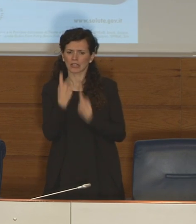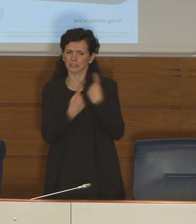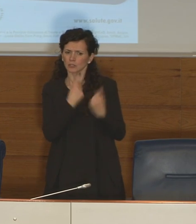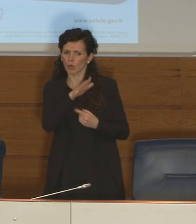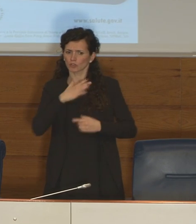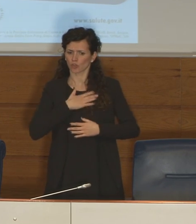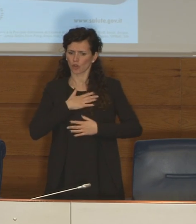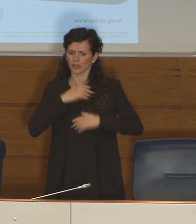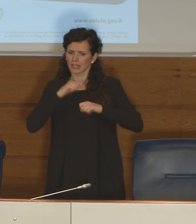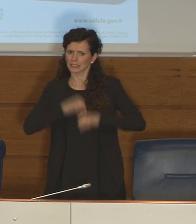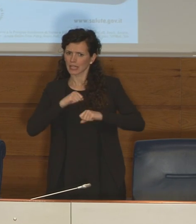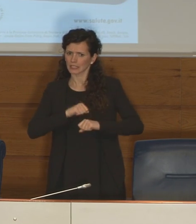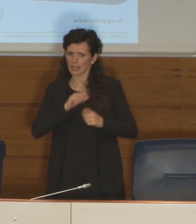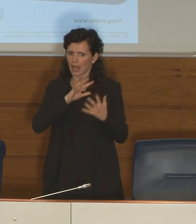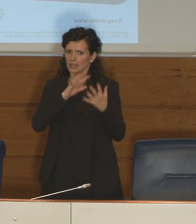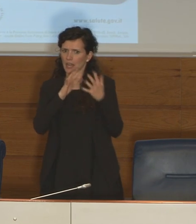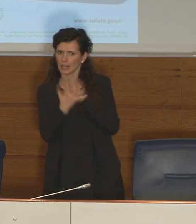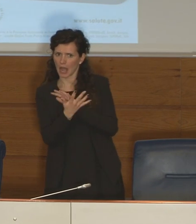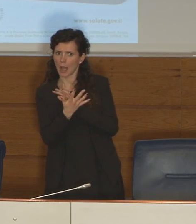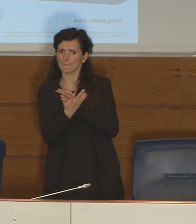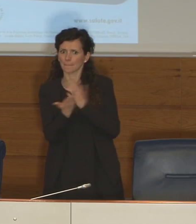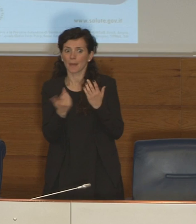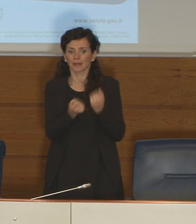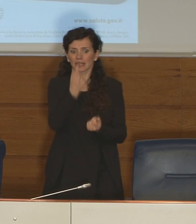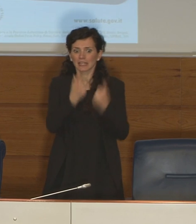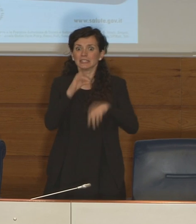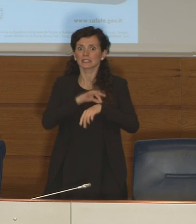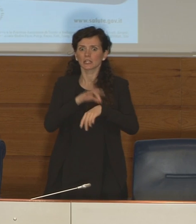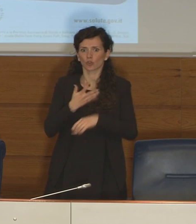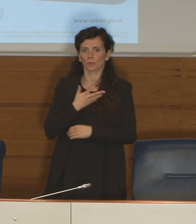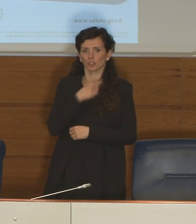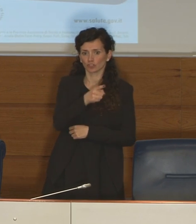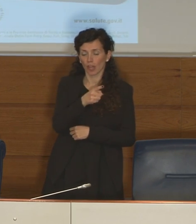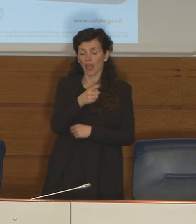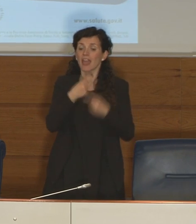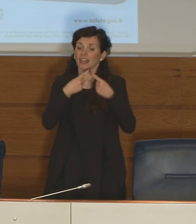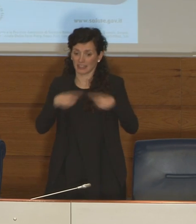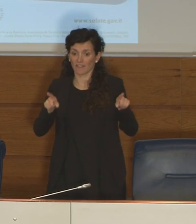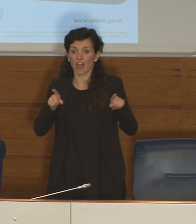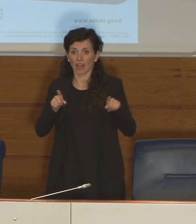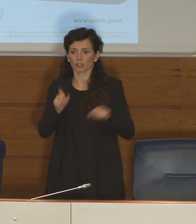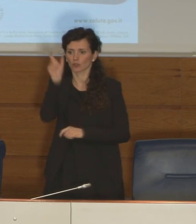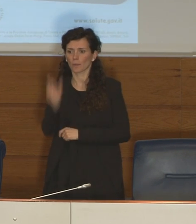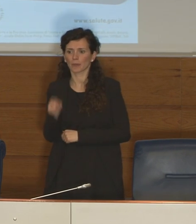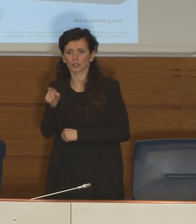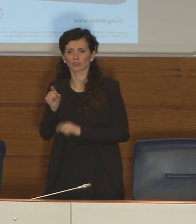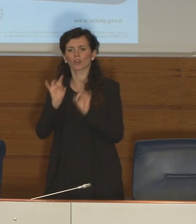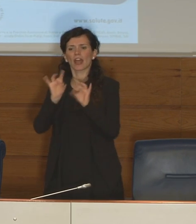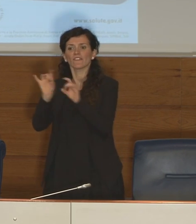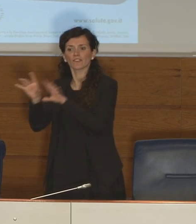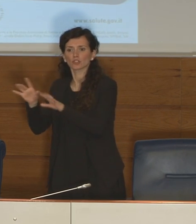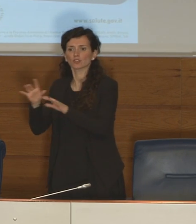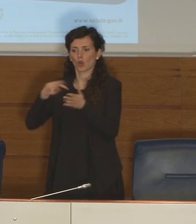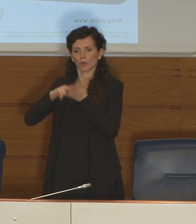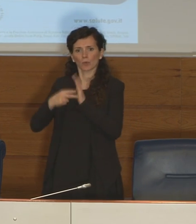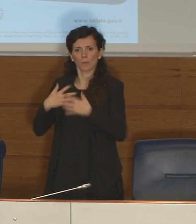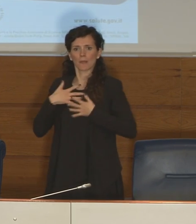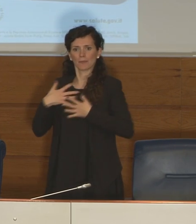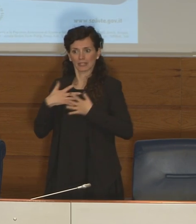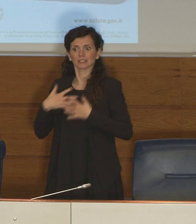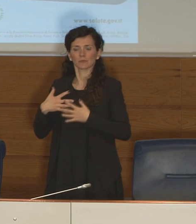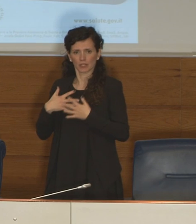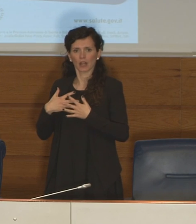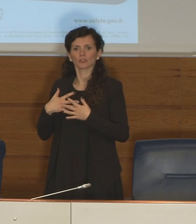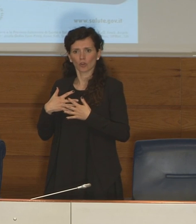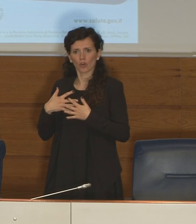sintomatica sono diverse dalla gestione di una persona con infezioni delle alte vie respiratorie sostenuta